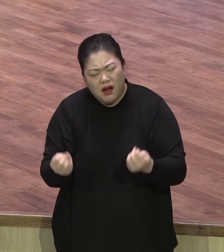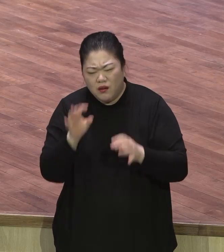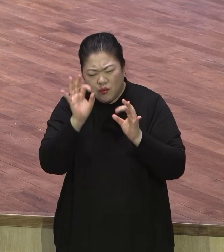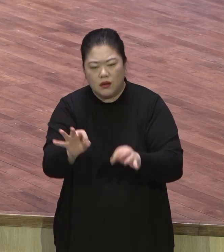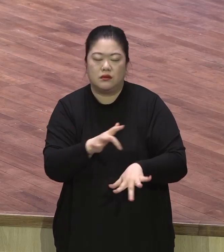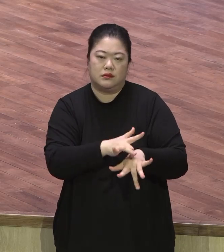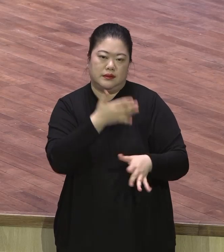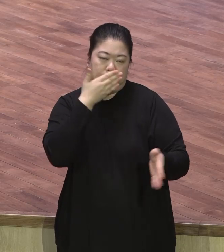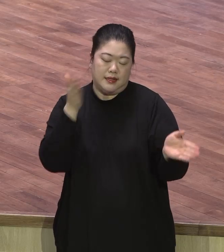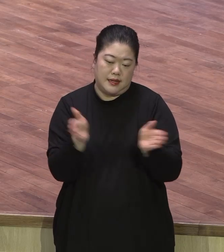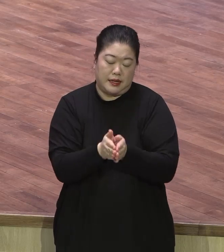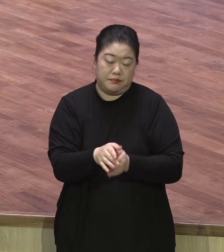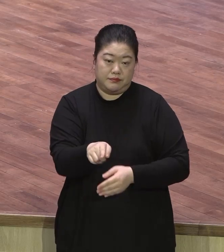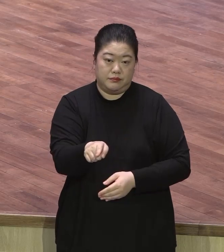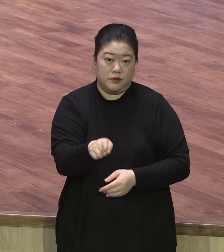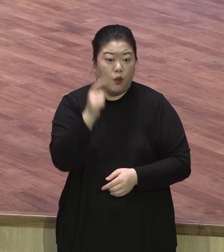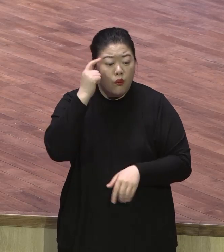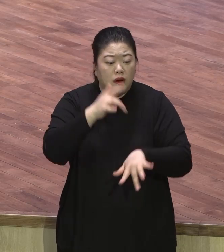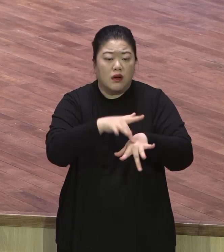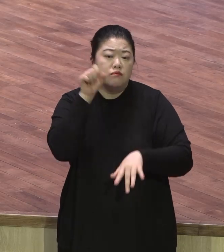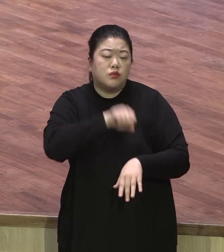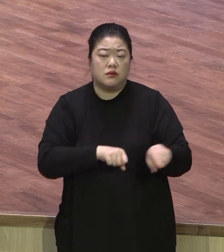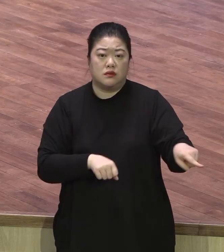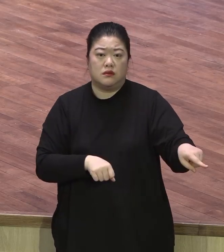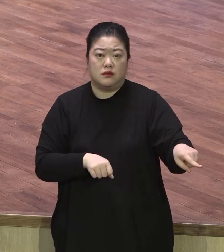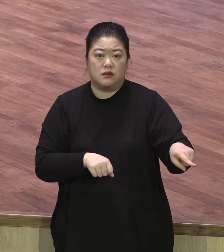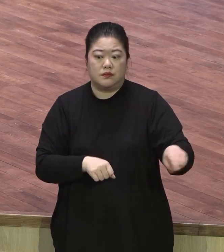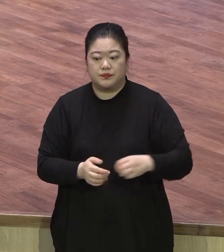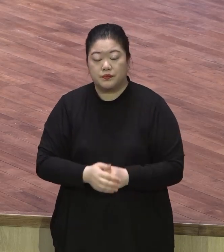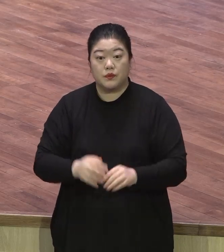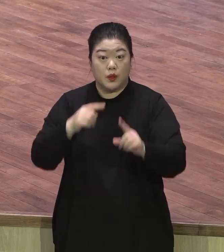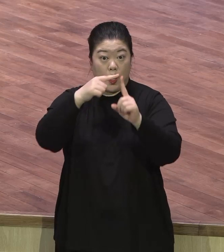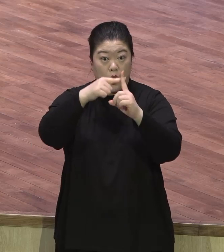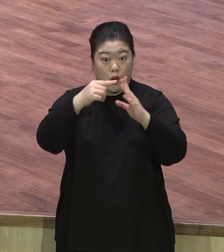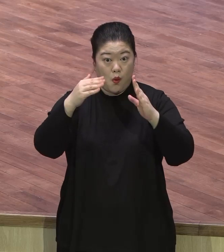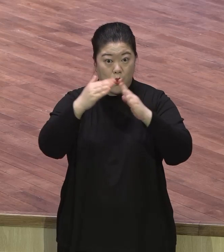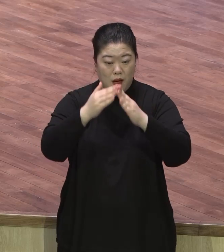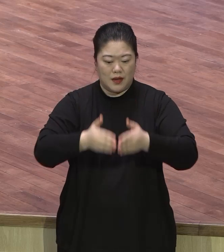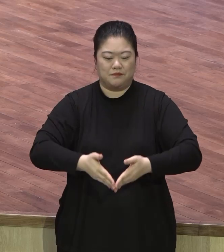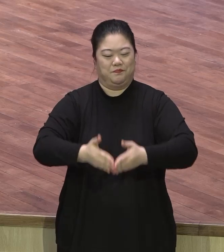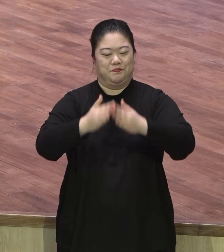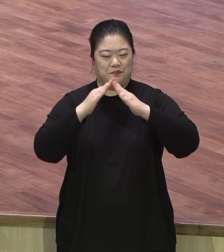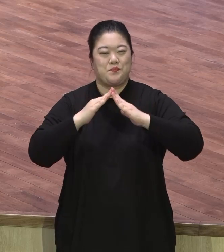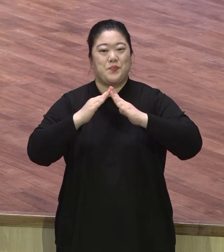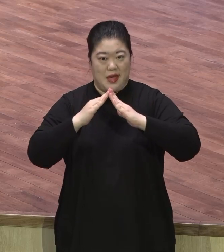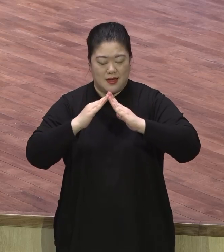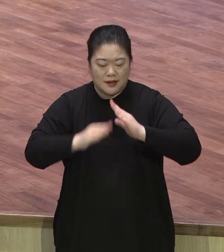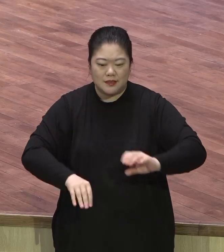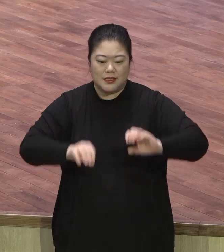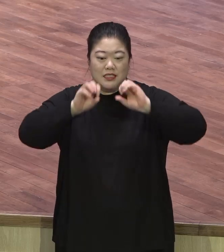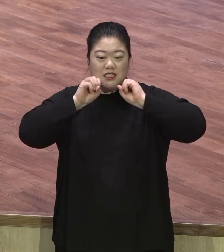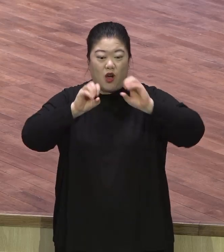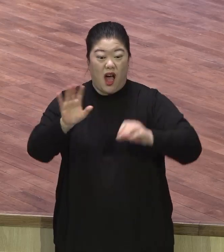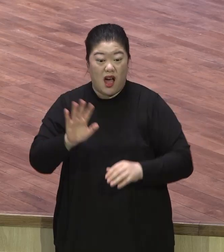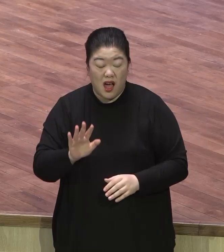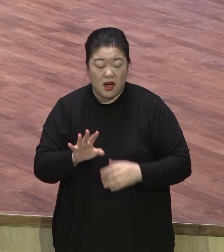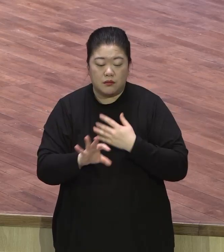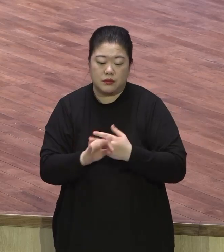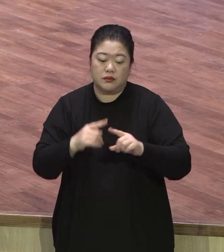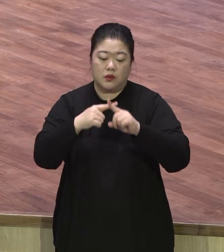없애버려요 성교 안하니 교회가 뭐 필요해요 왜 우리 교회가 2만 현장 전도 제작